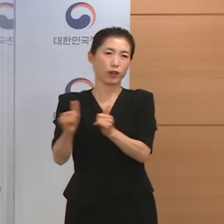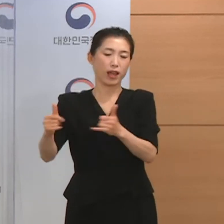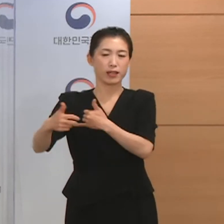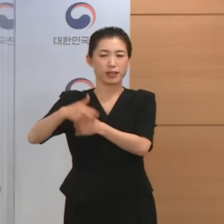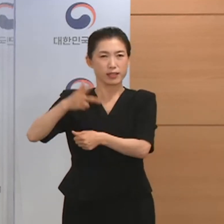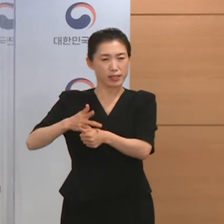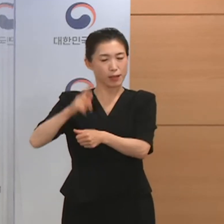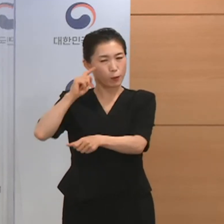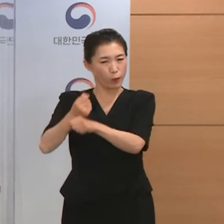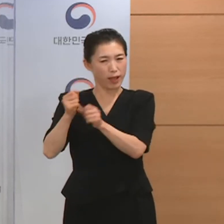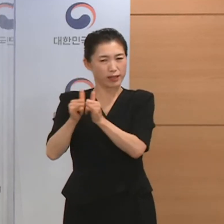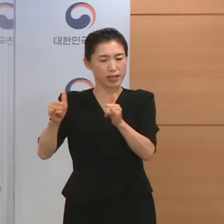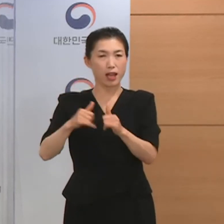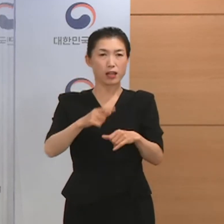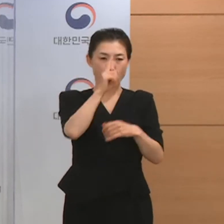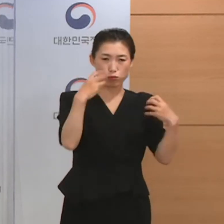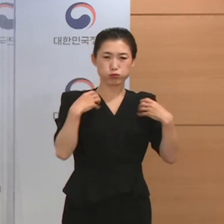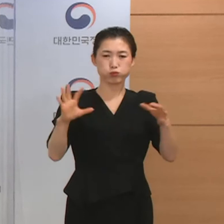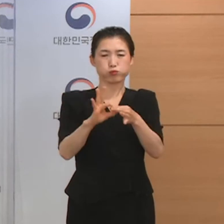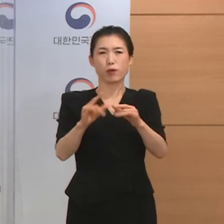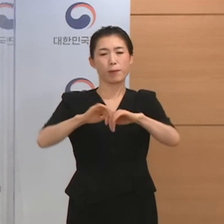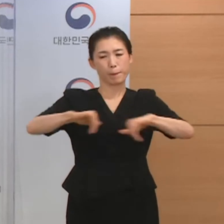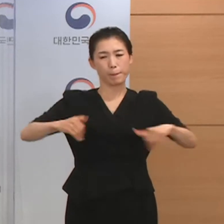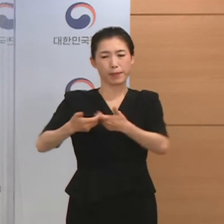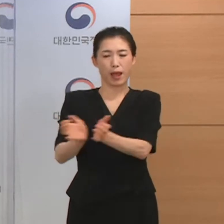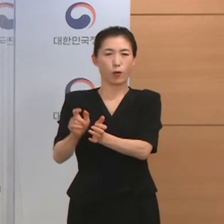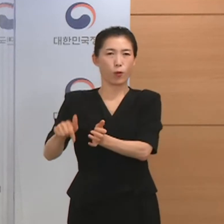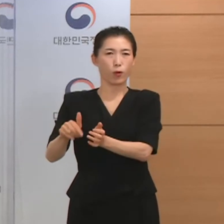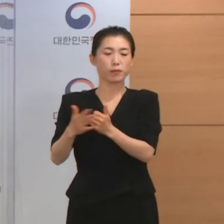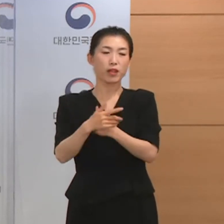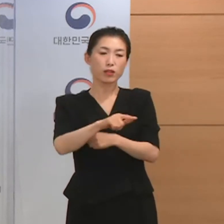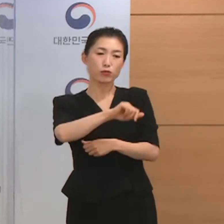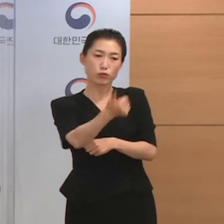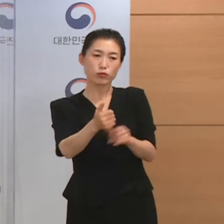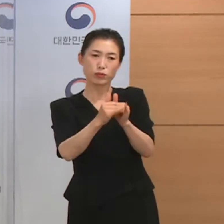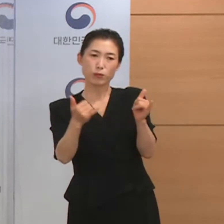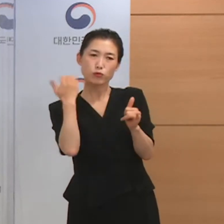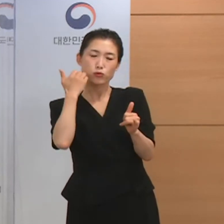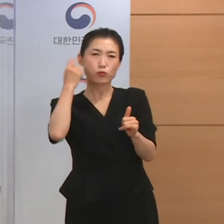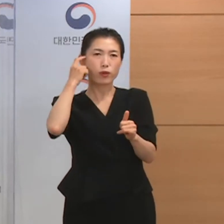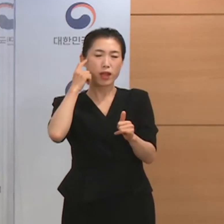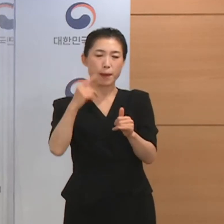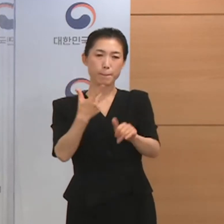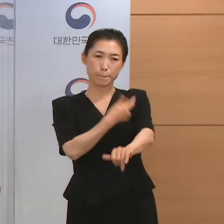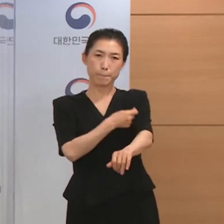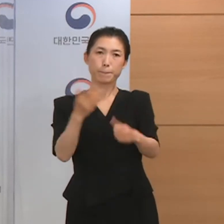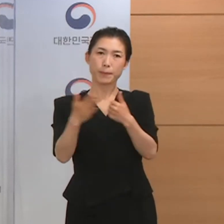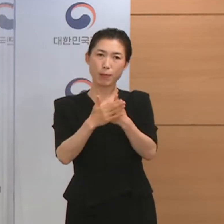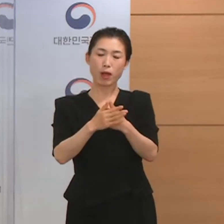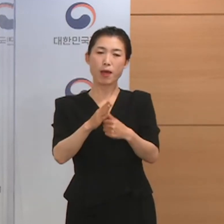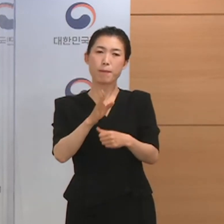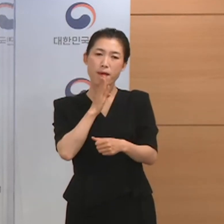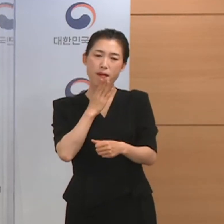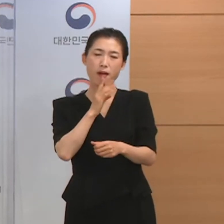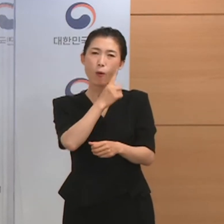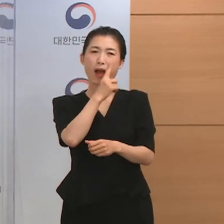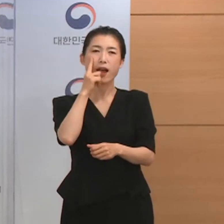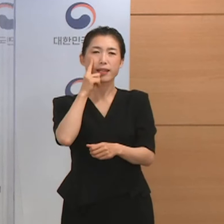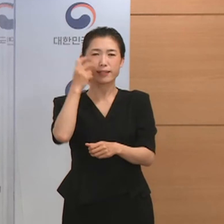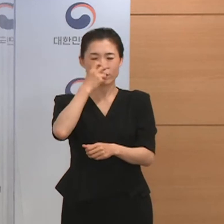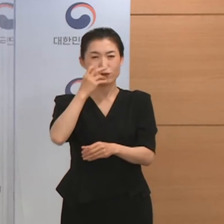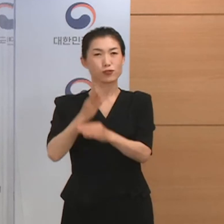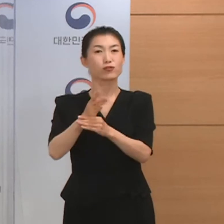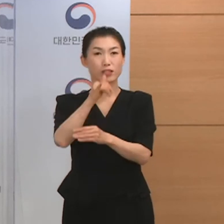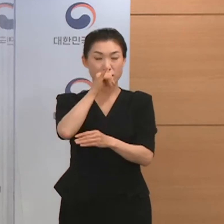하나하나 신중하게 판단해서 백신으로 인한 부작용인지 아닌지를 판정하고 있습니다. 또한 부작용으로 인한 피해